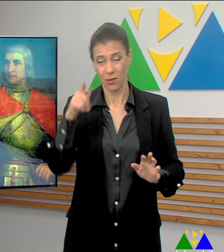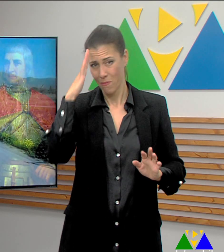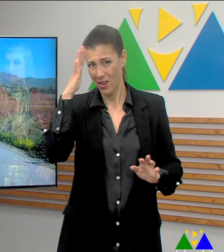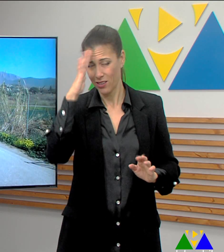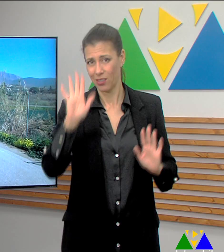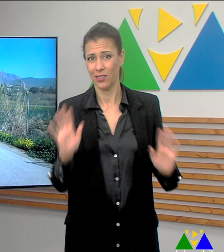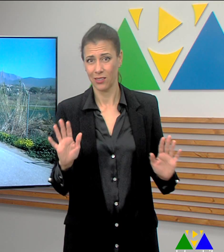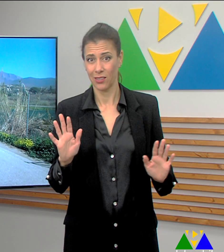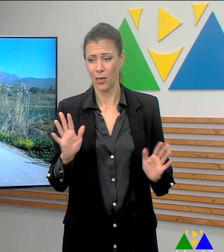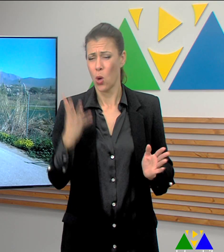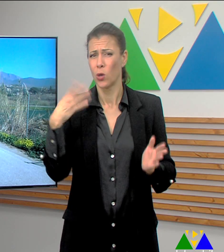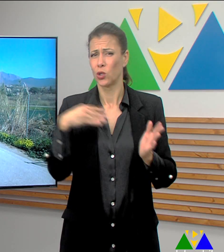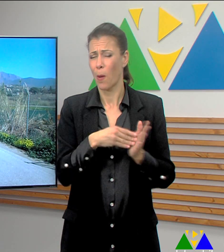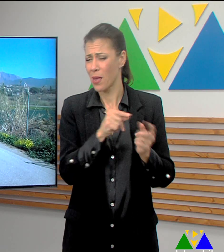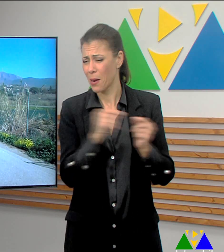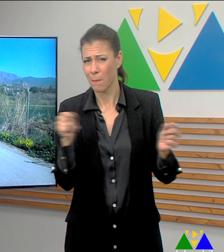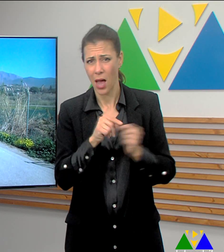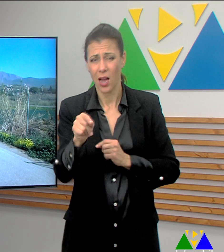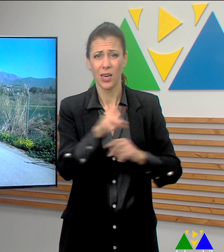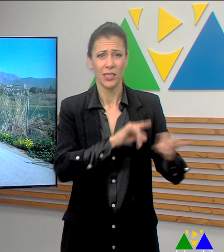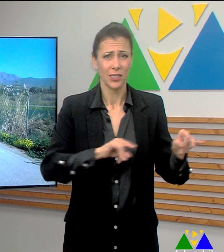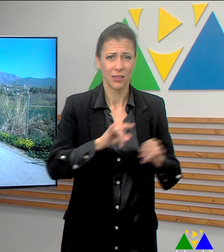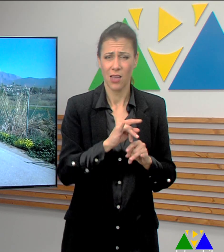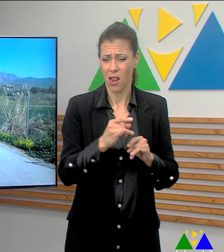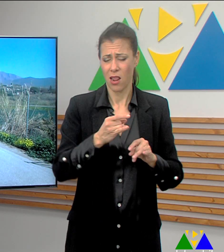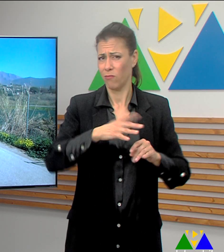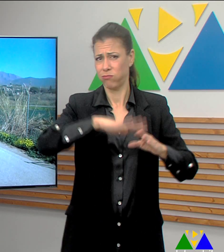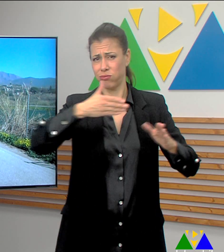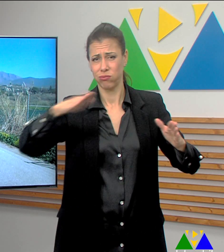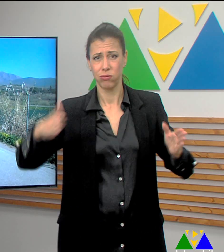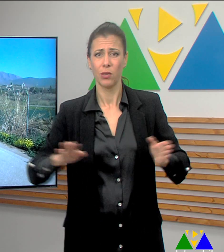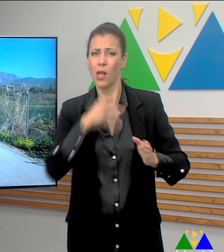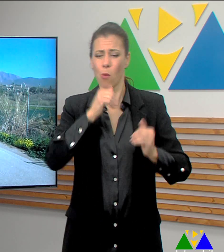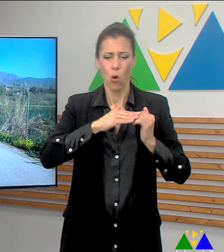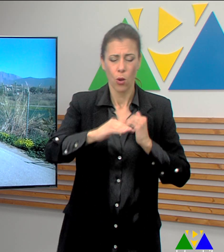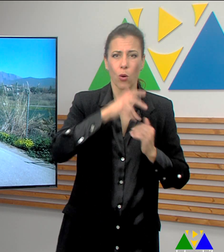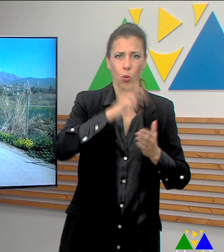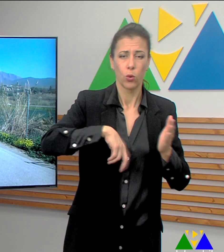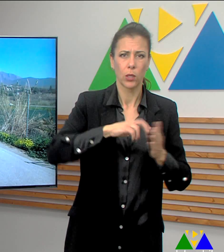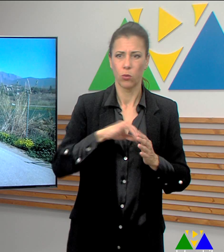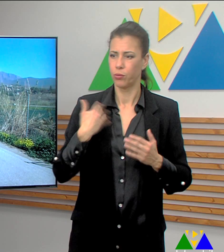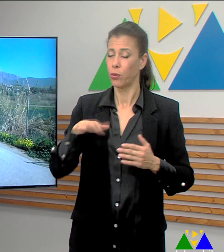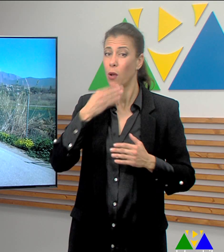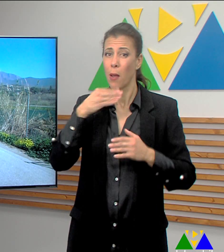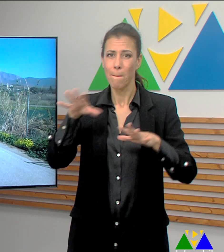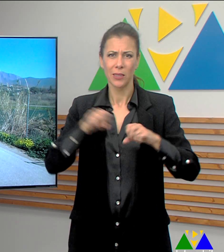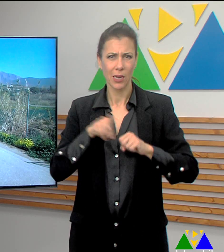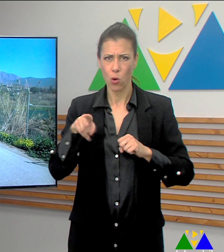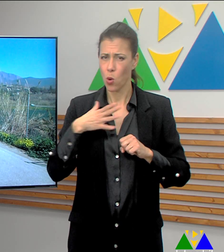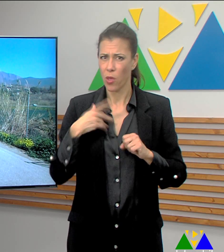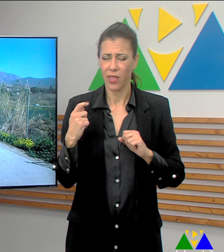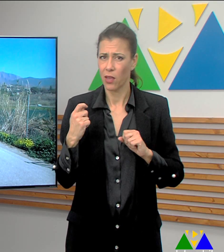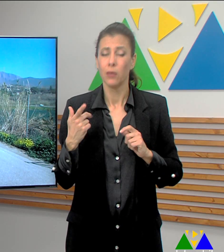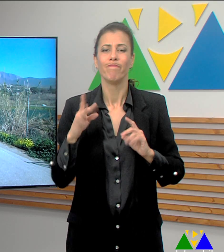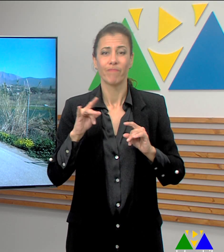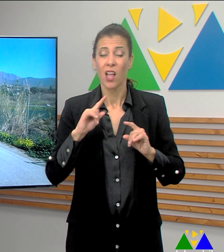imaginar, 4.000 marjales, tierra a veces montuosa, es decir, tierra sin cultivo. ¿Que más patrimonio haya podido generar? Yo creo que sí, que es